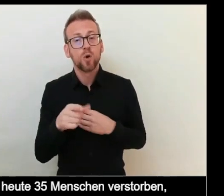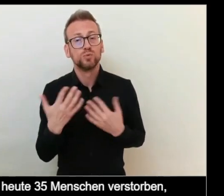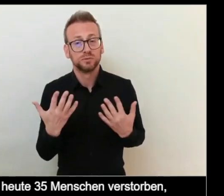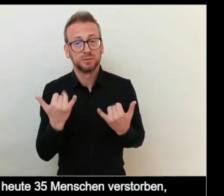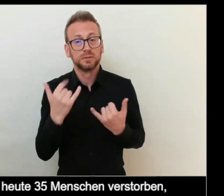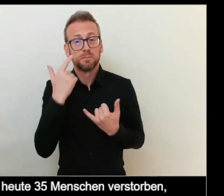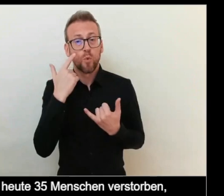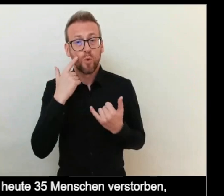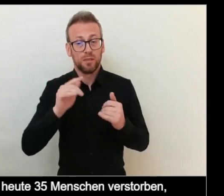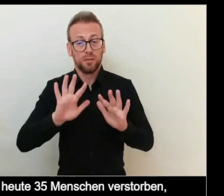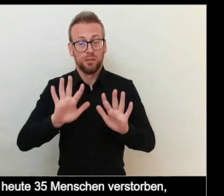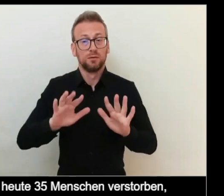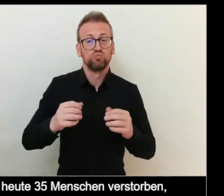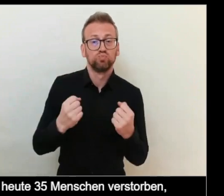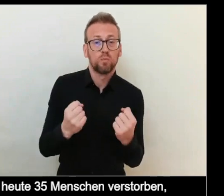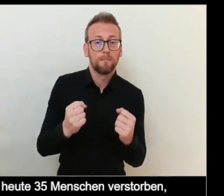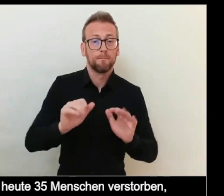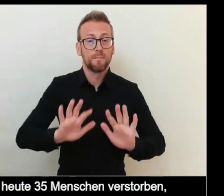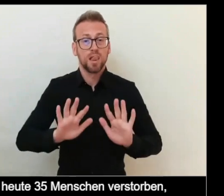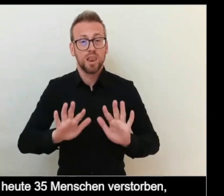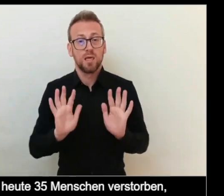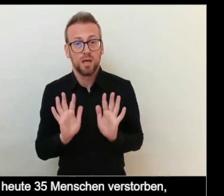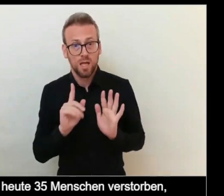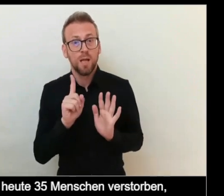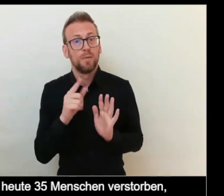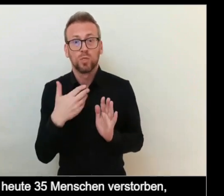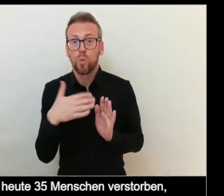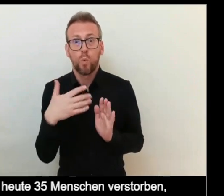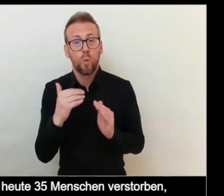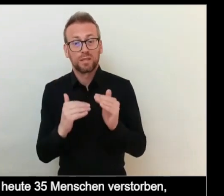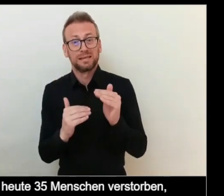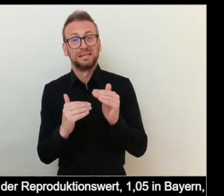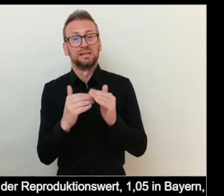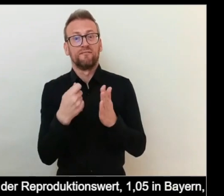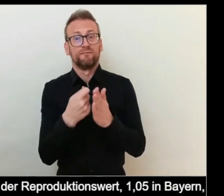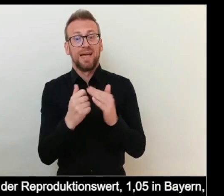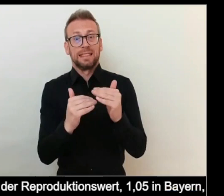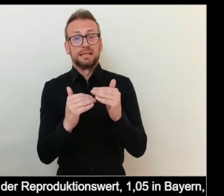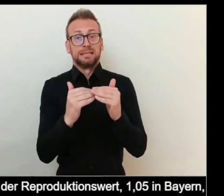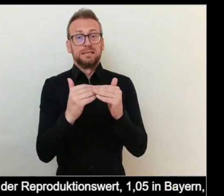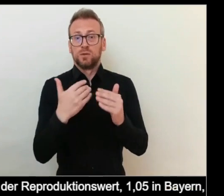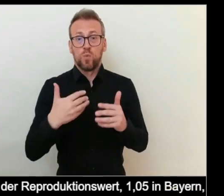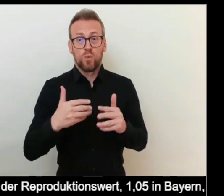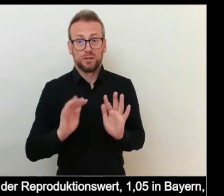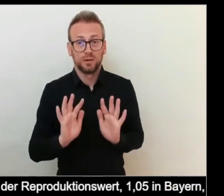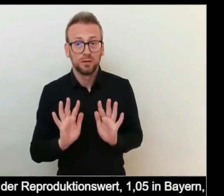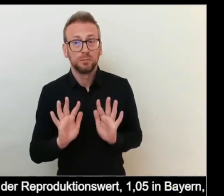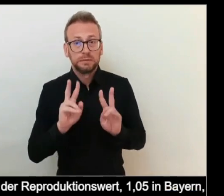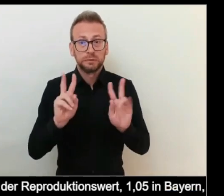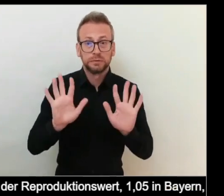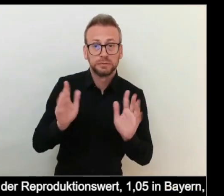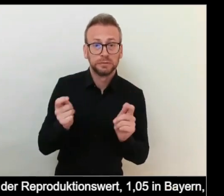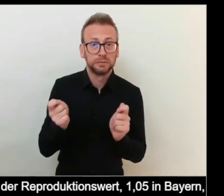dann damals, als wir die Ampel noch hatten, die Hospitalisierungsampel, das als kritisch angesehen hätten. Bei den Schülerinnen und